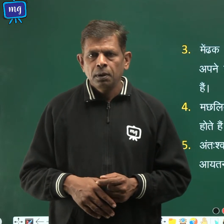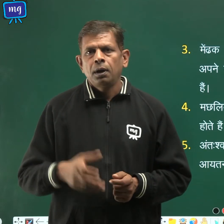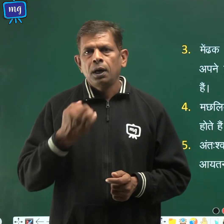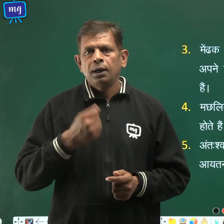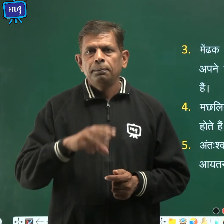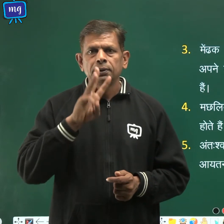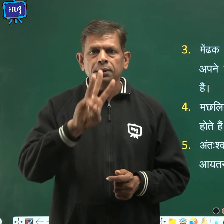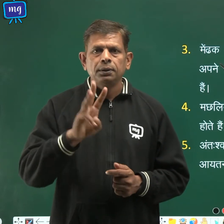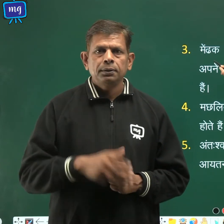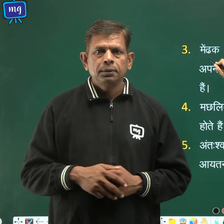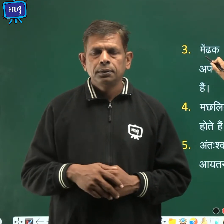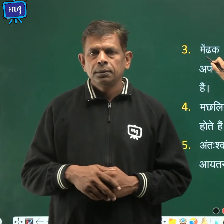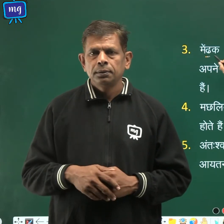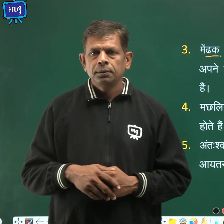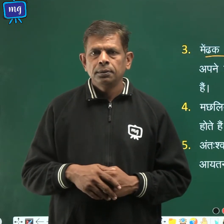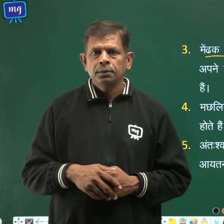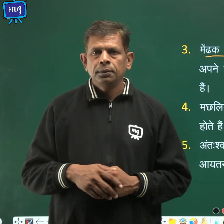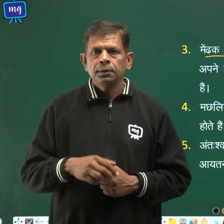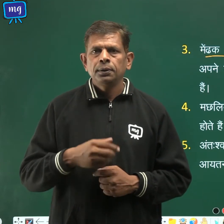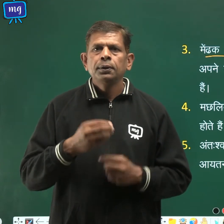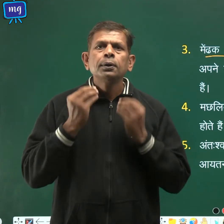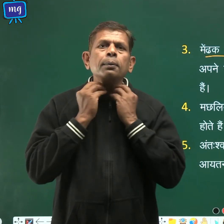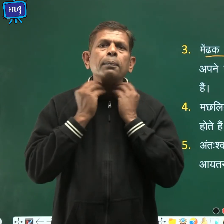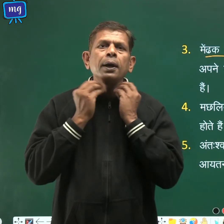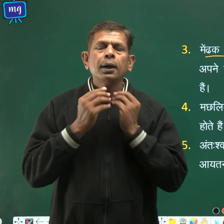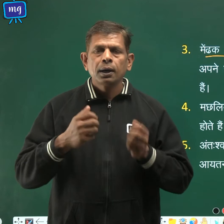नंबर 3, मेंढक अपनी